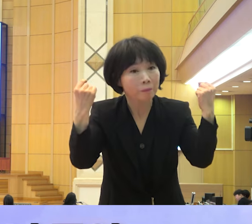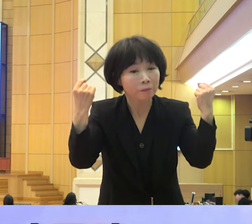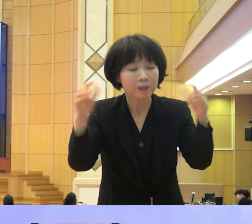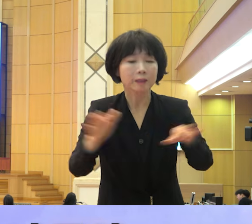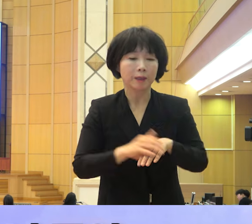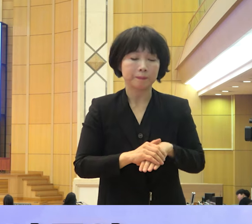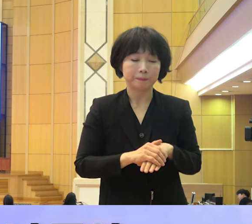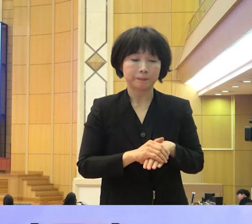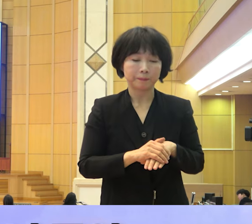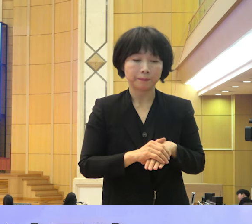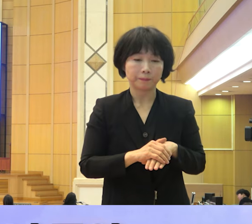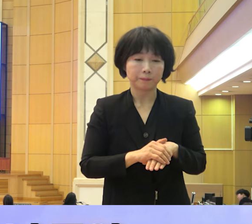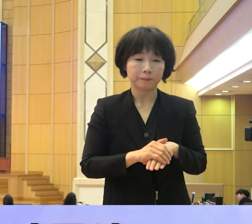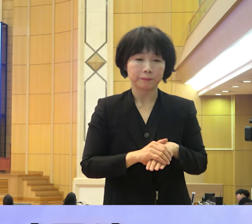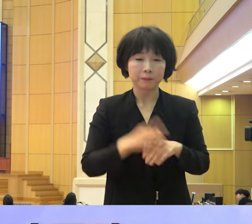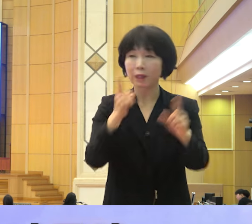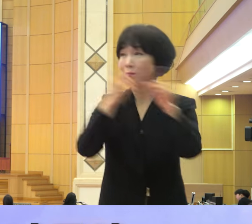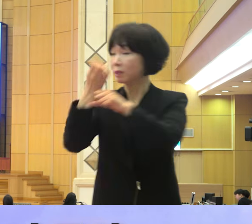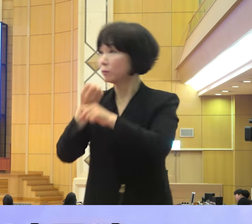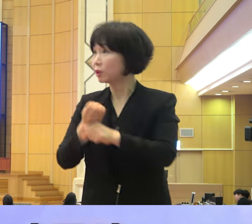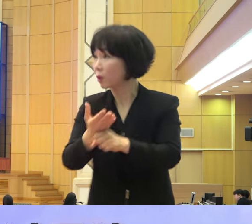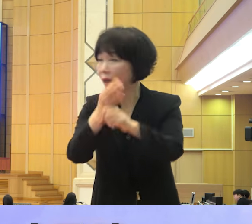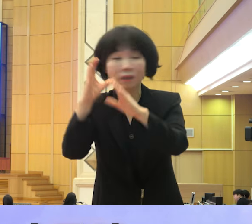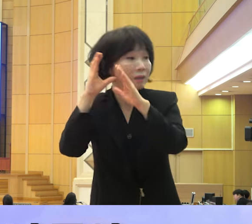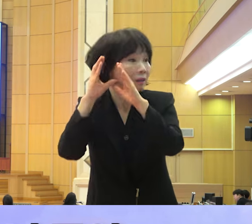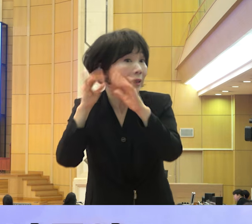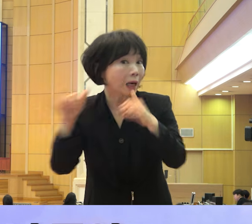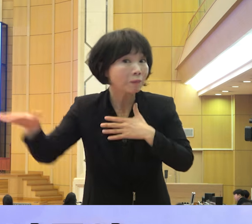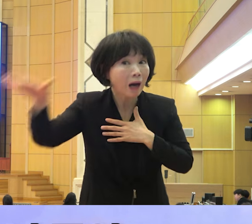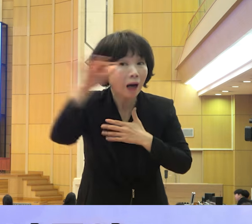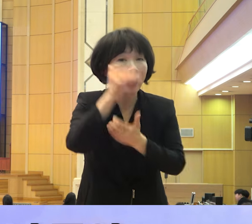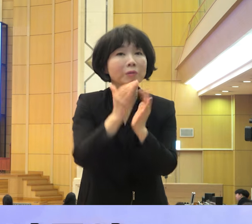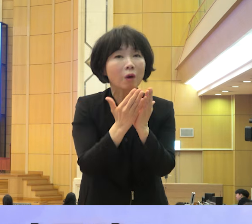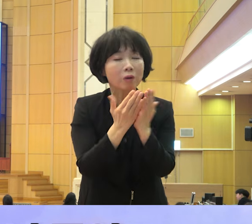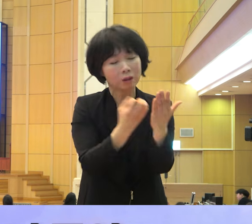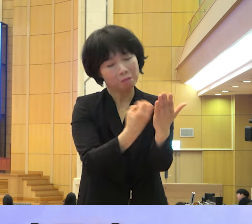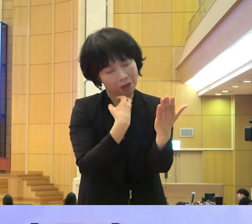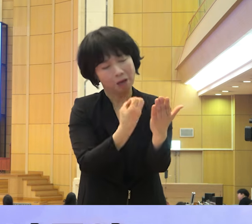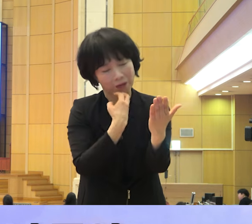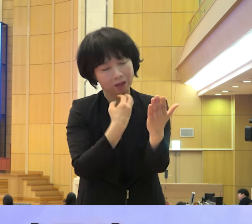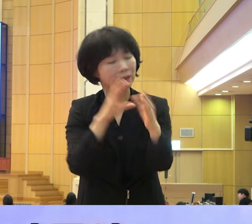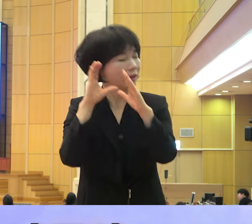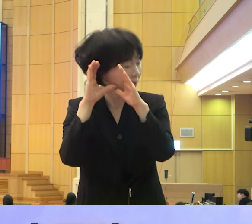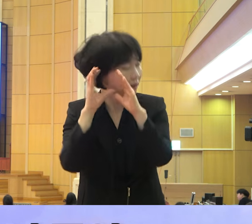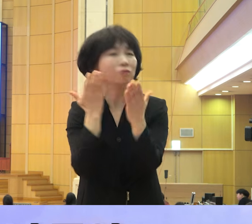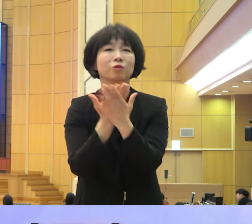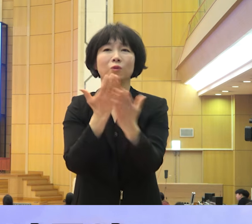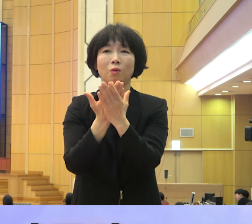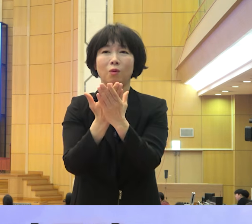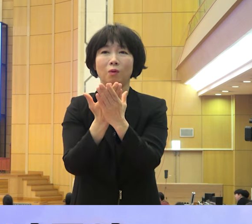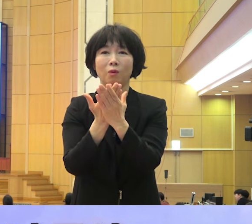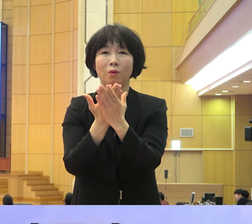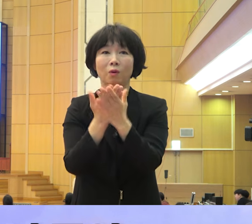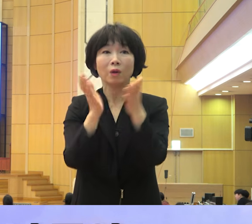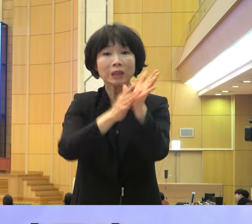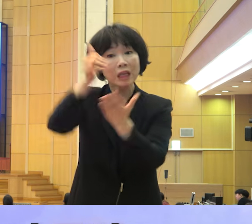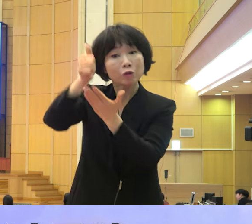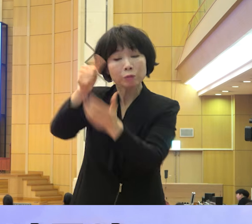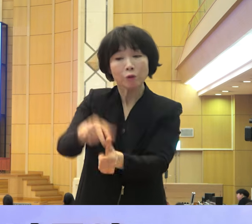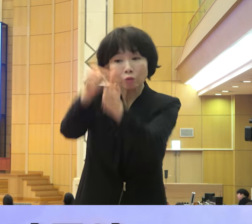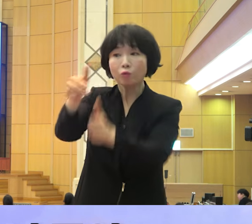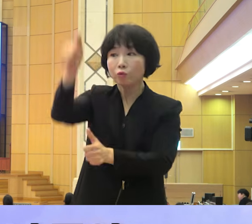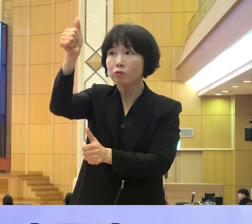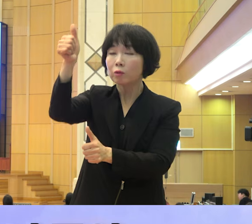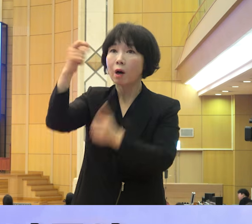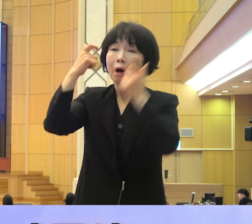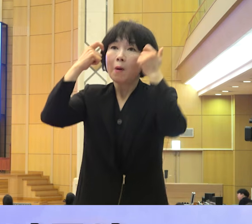아버지 하나님, 전하는 자나 듣는 자나 성령이 교회의 말씀을 듣게 하여 주시옵시고, 예수님이 구주라는